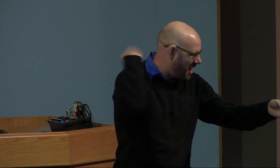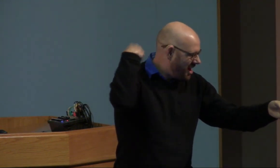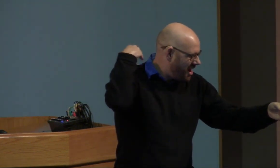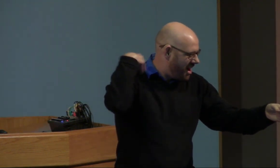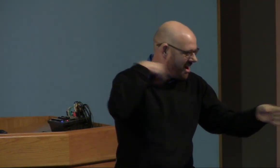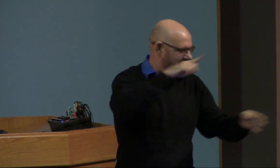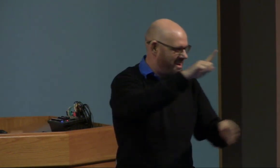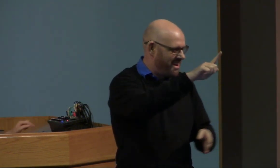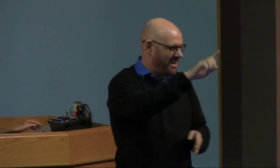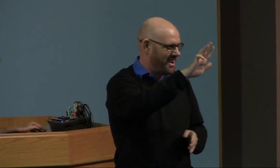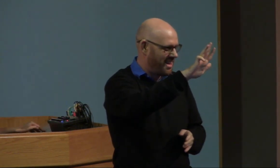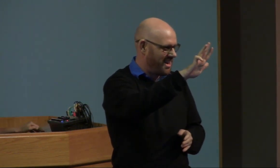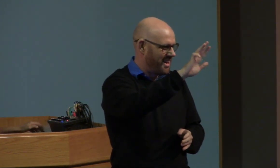Lang gelede hier,